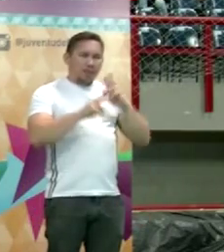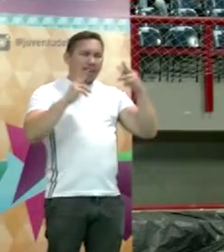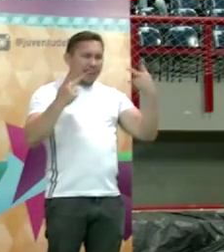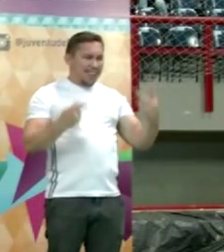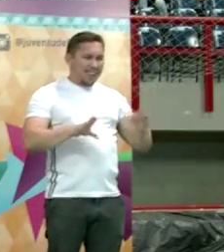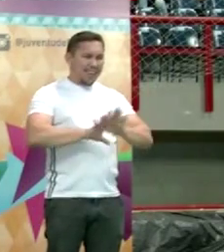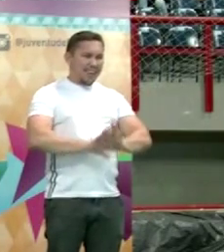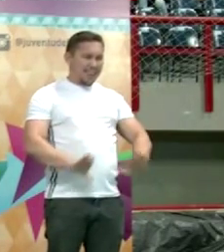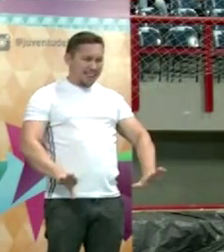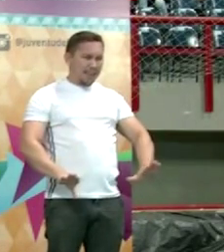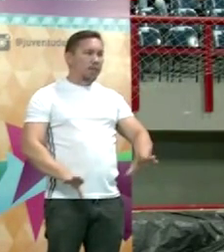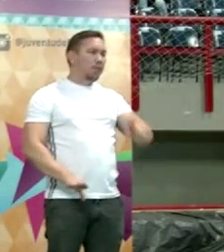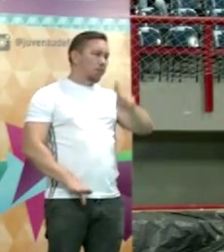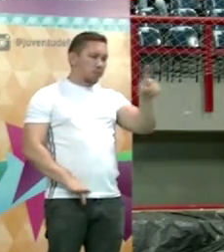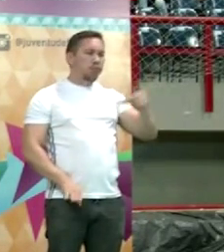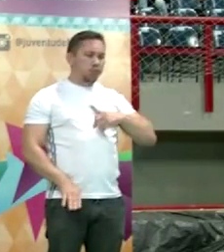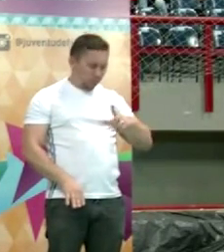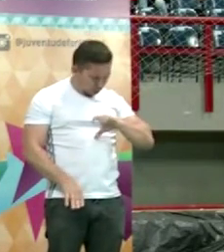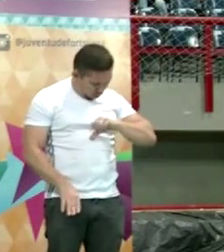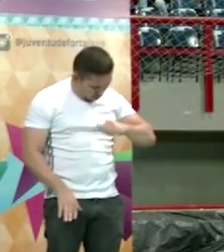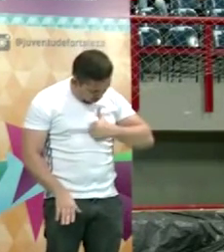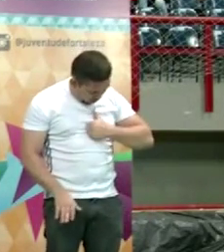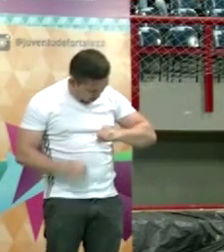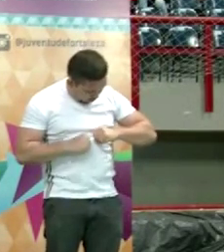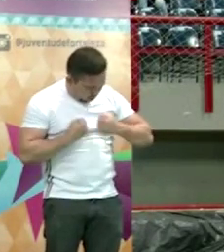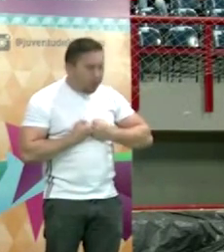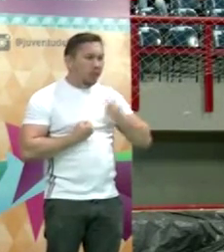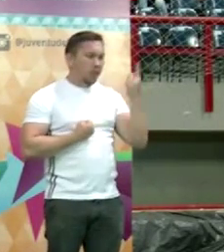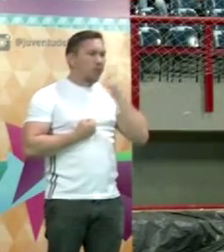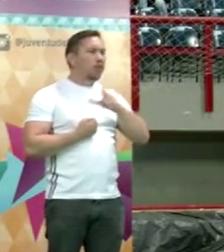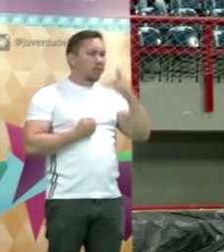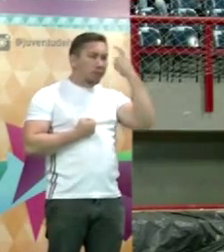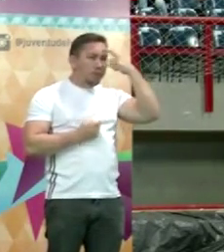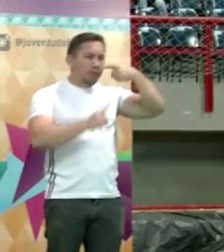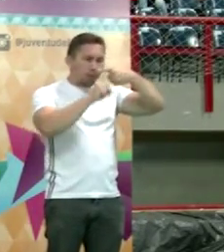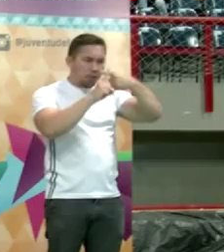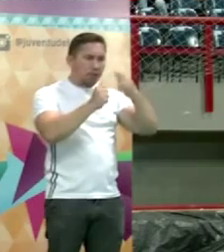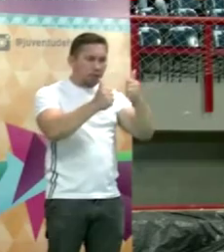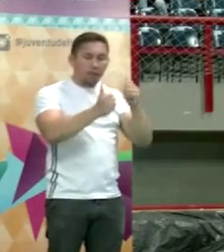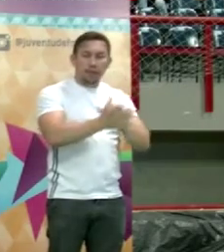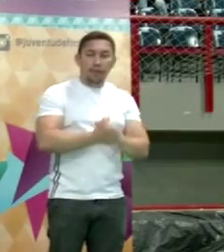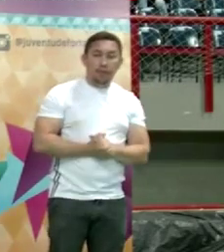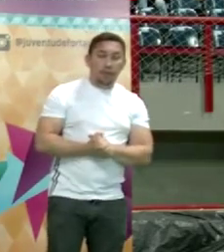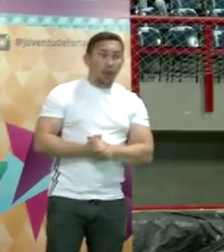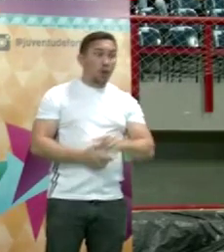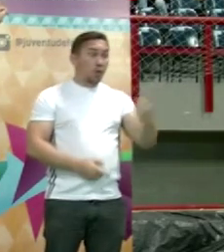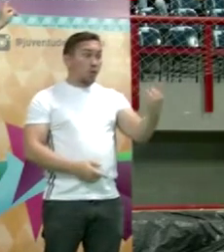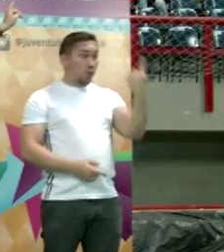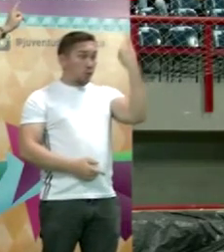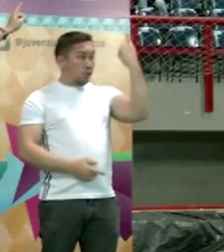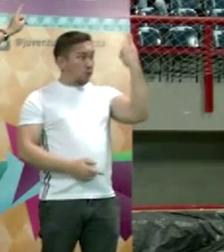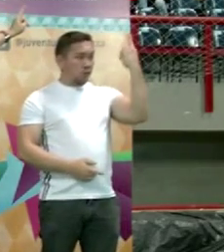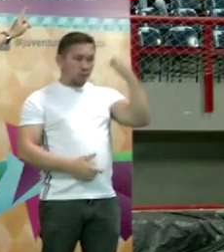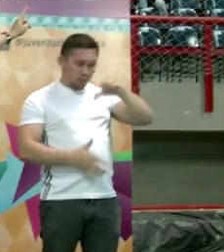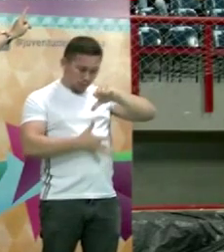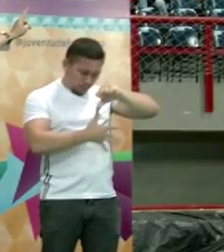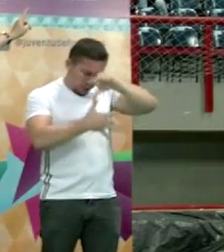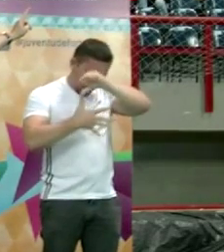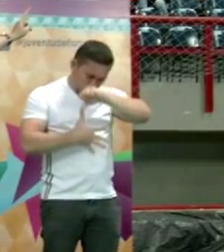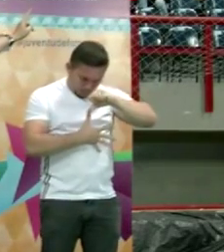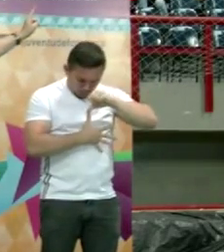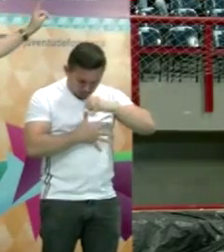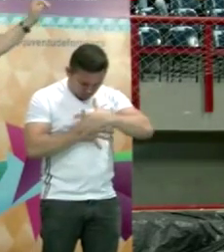humano. Encontre força dentro de você. Vai dar certo, pense nisso. O único país da